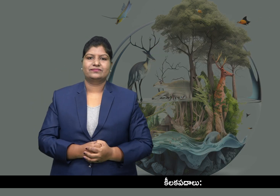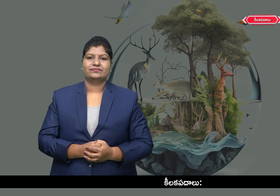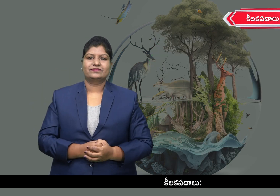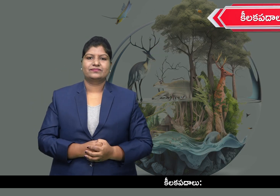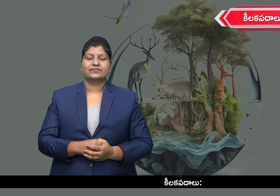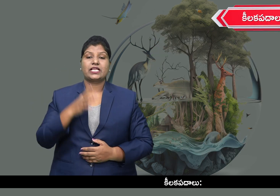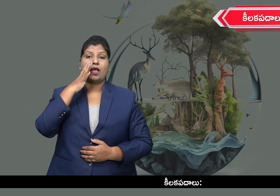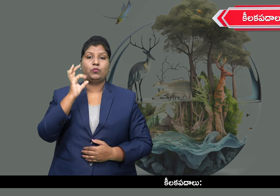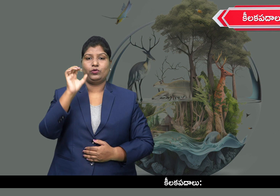కీలక పదాలు.